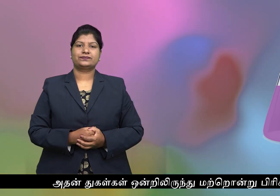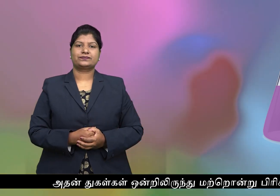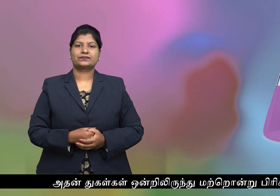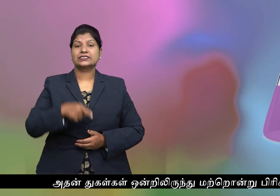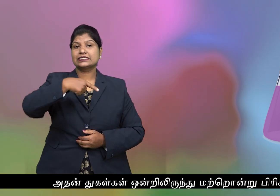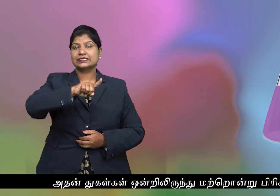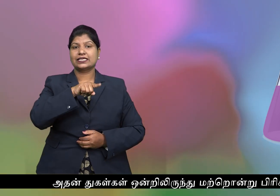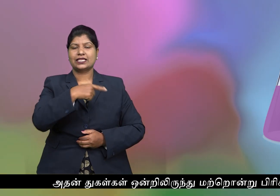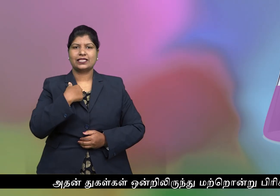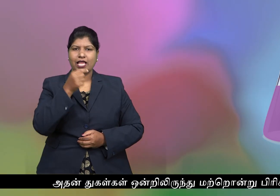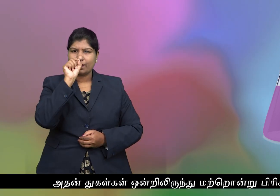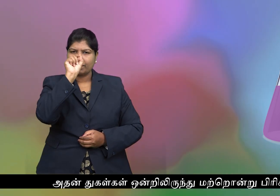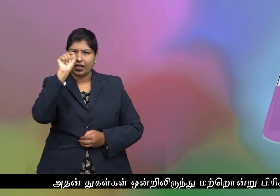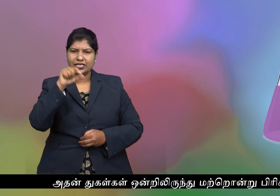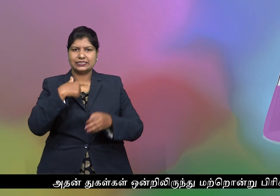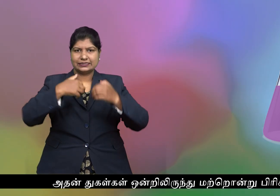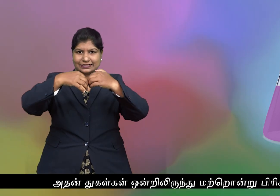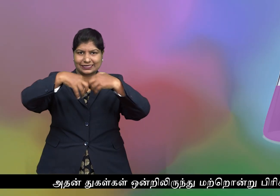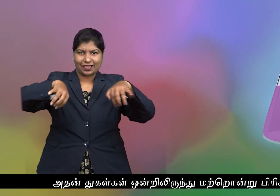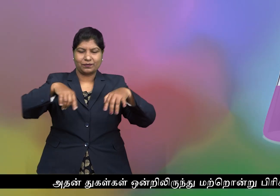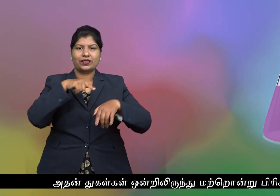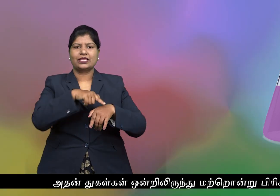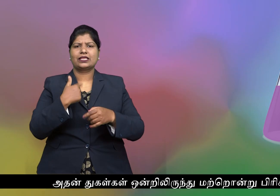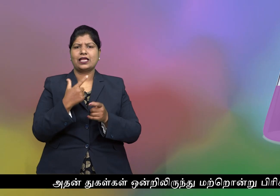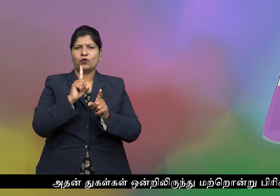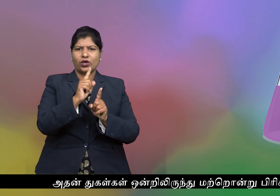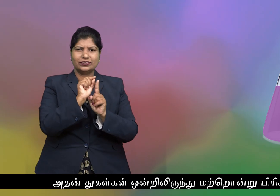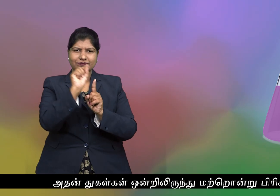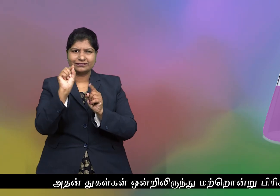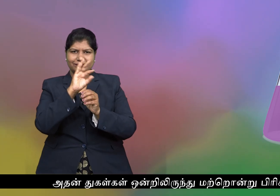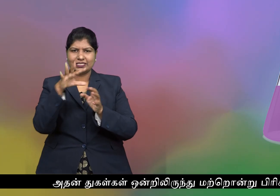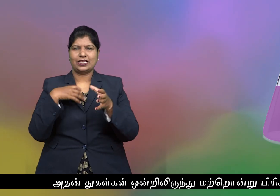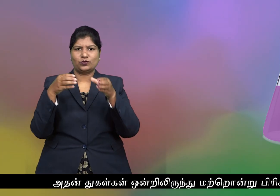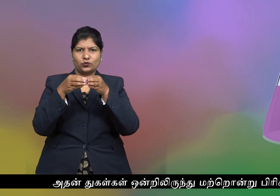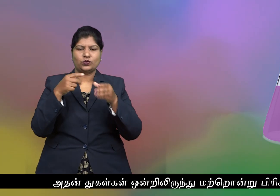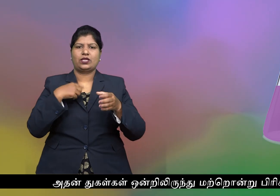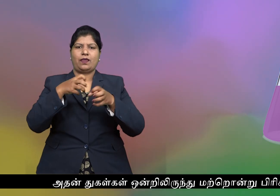அதன் துகள்கள் ஒன்றிலிருந்து மற்றொன்று பிரிக்கப்படுகின்றன.